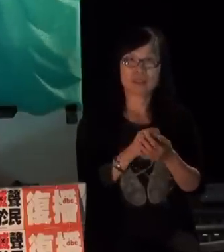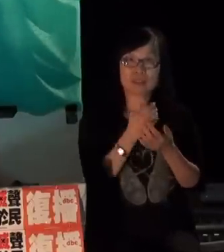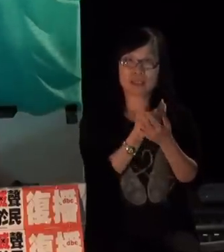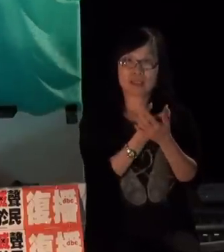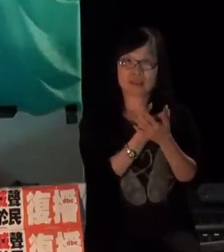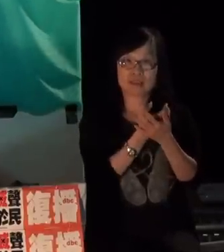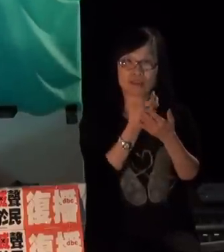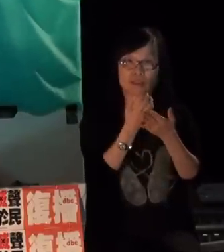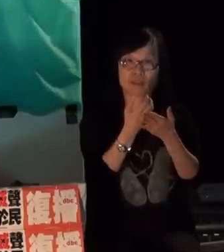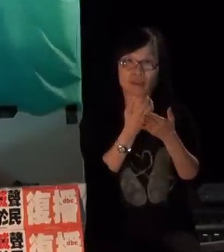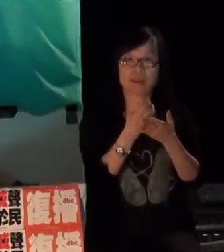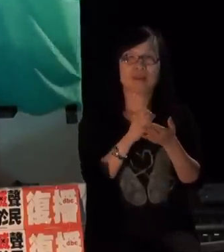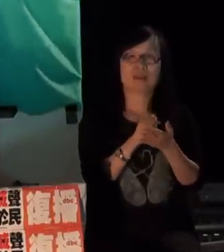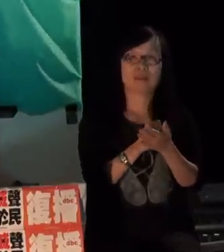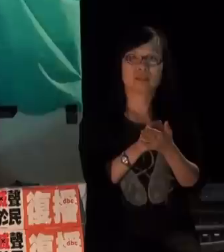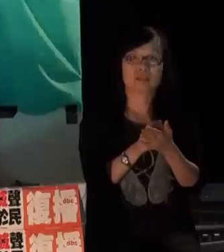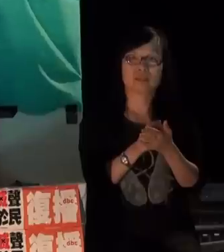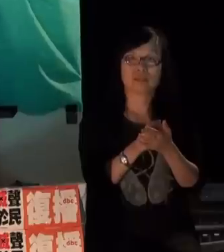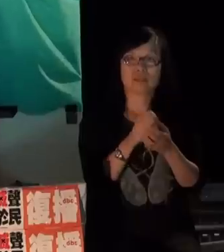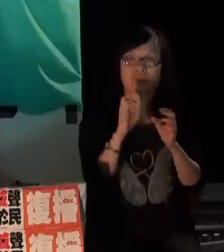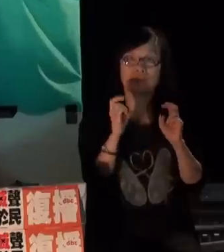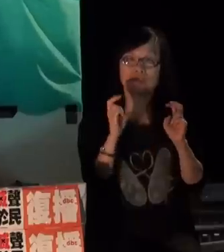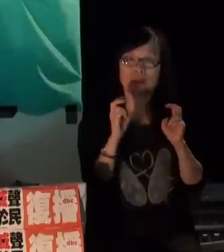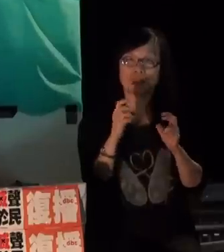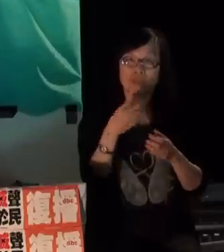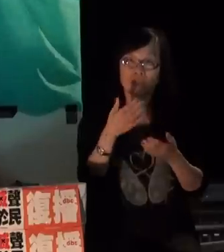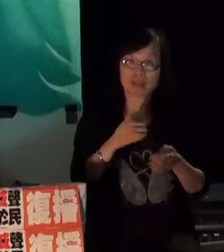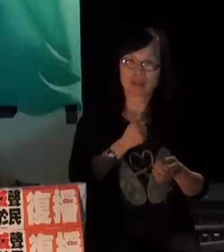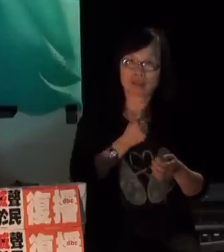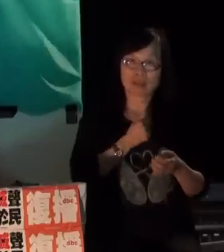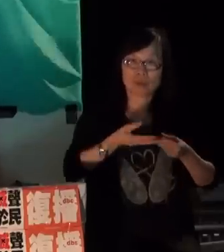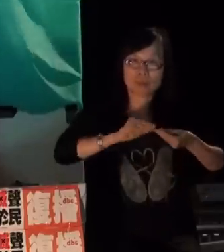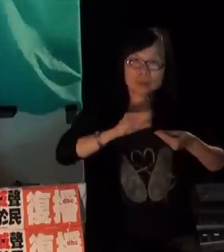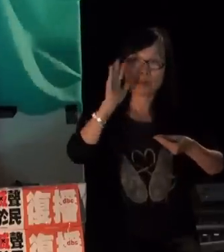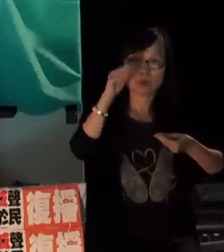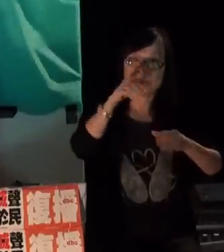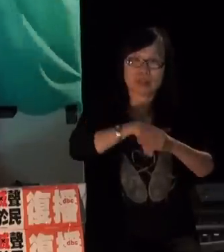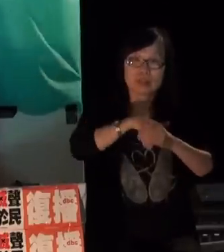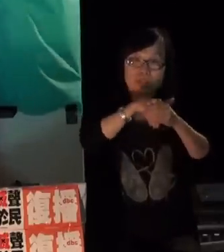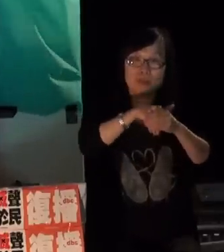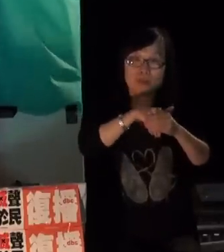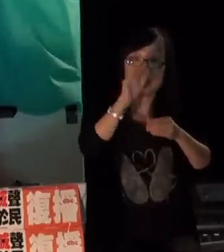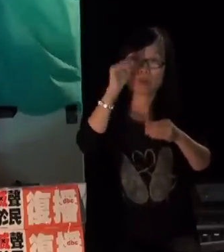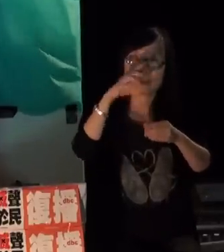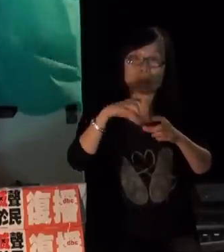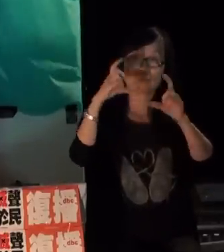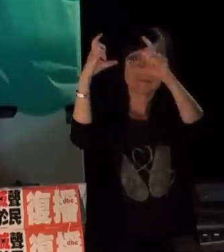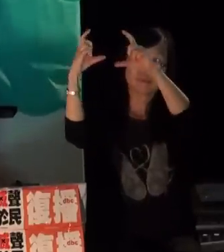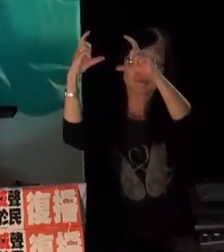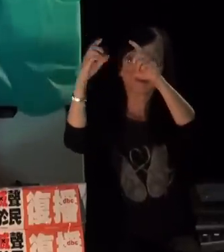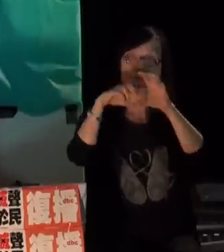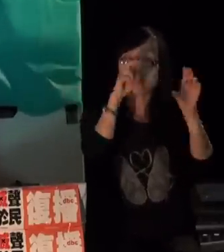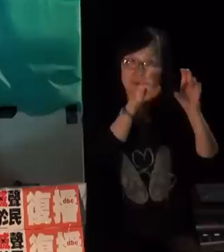自閹嘅動議係咪？喂，我話你而家夠票咧，你可以投票話個太陽喺西方升都得嘅咧。 係